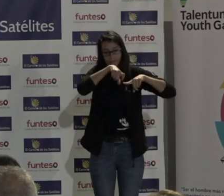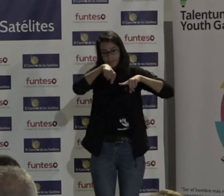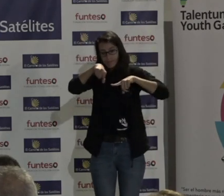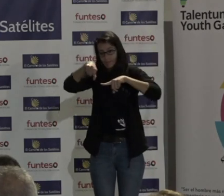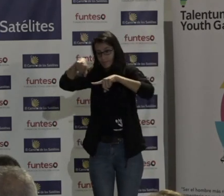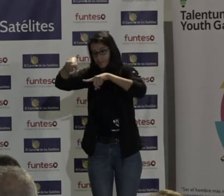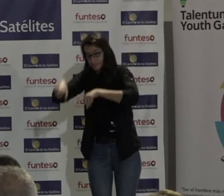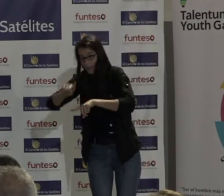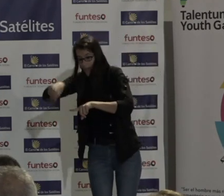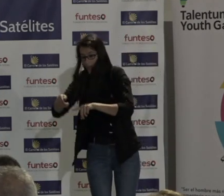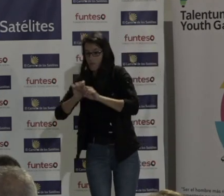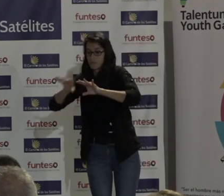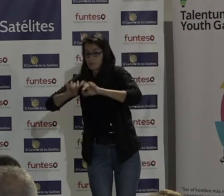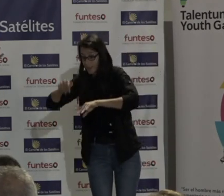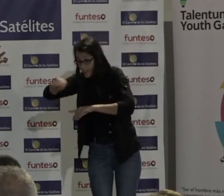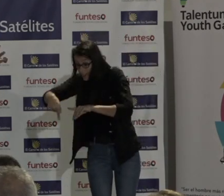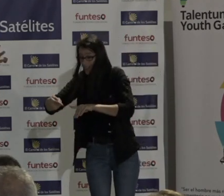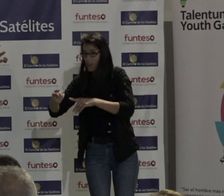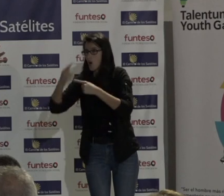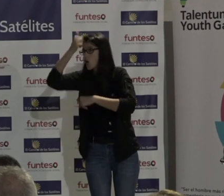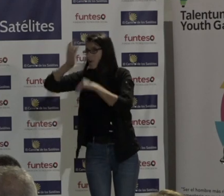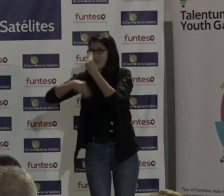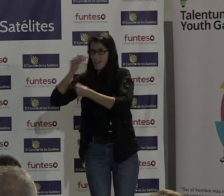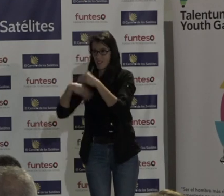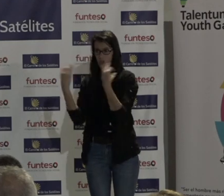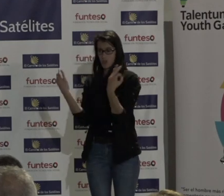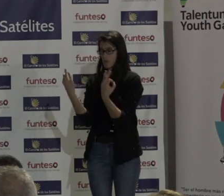acceso donde había hombres haciendo ¿qué?